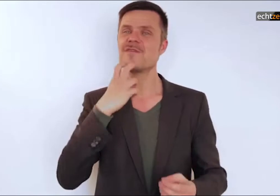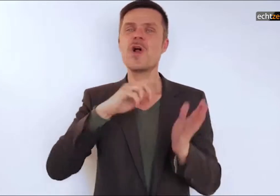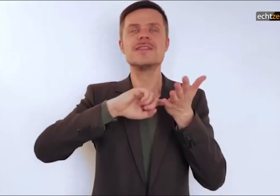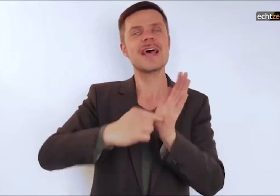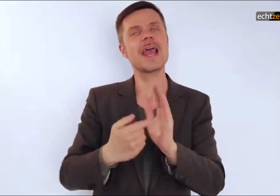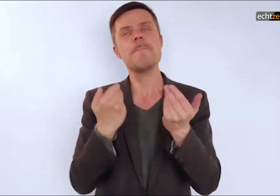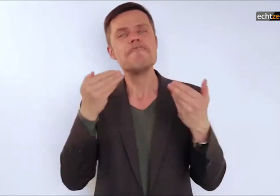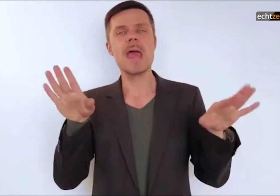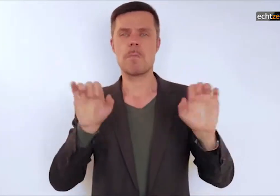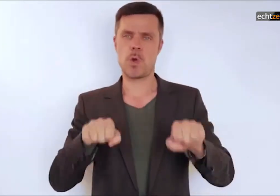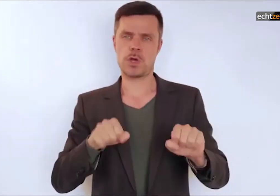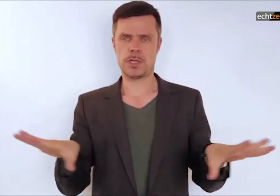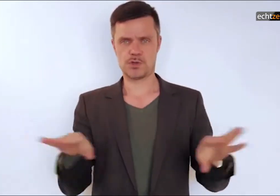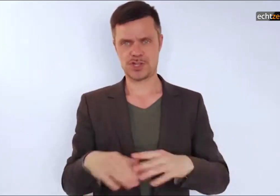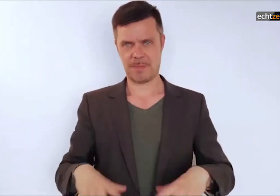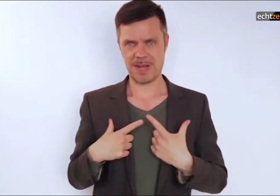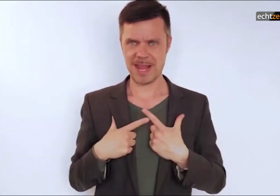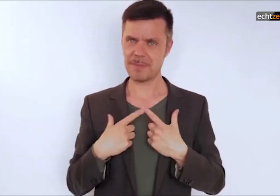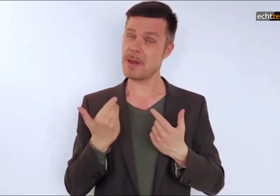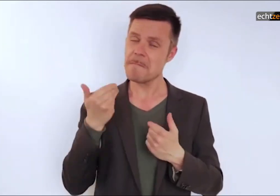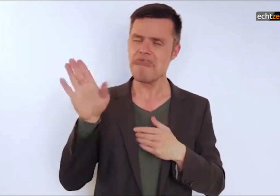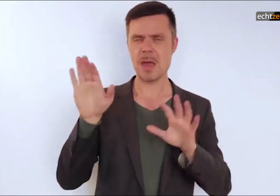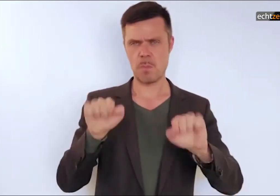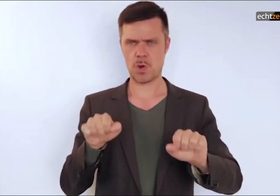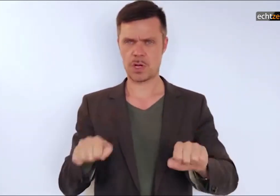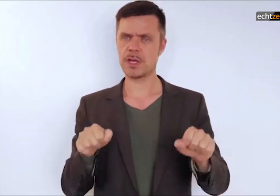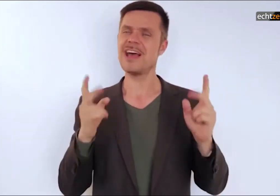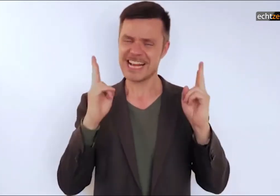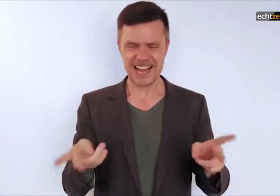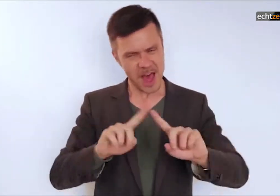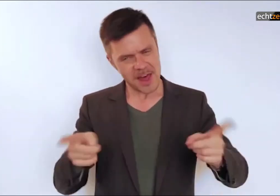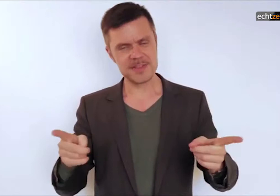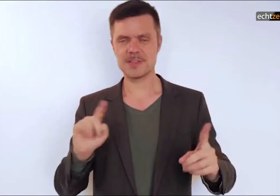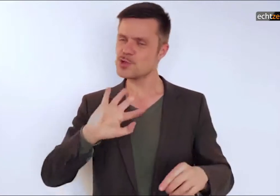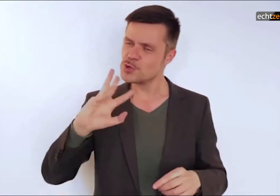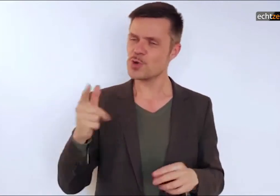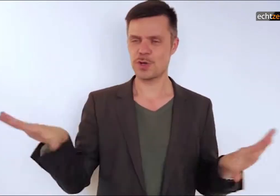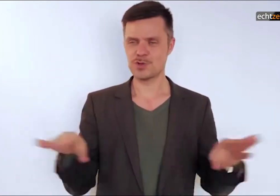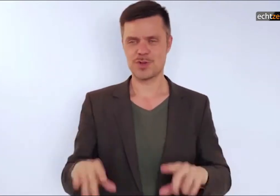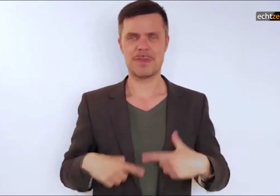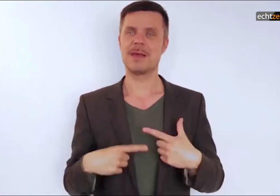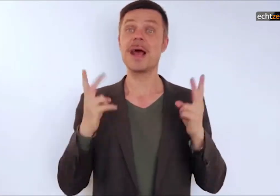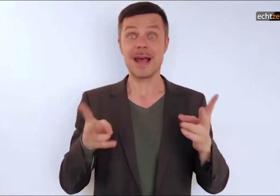das, was wir als selbstverständlich ansehen. Es geht auch anders, es geht auch noch besser, erläutern die